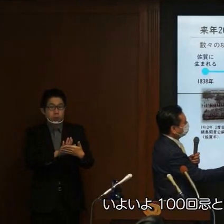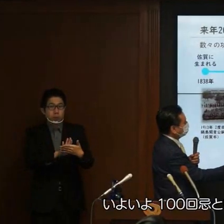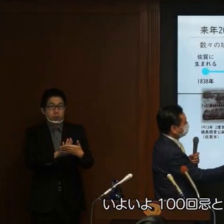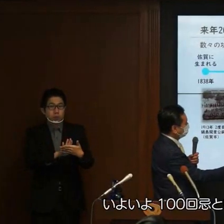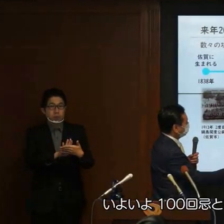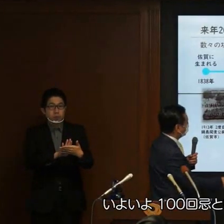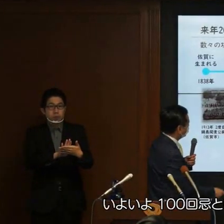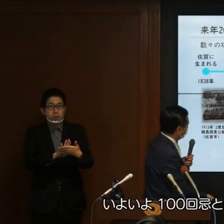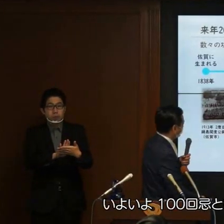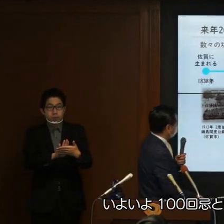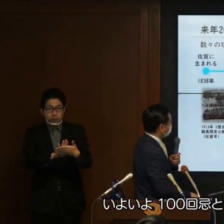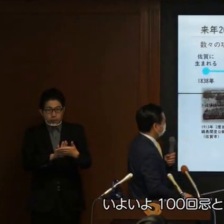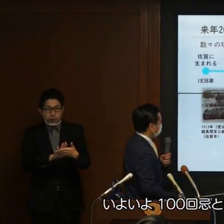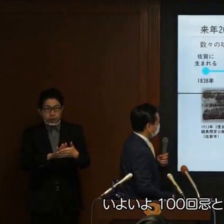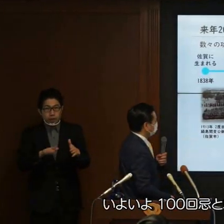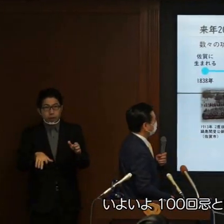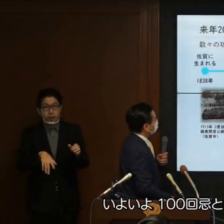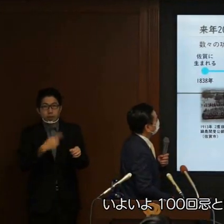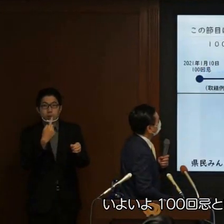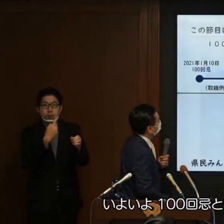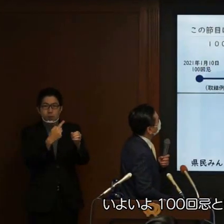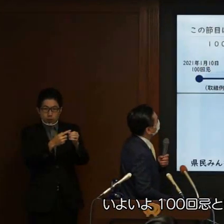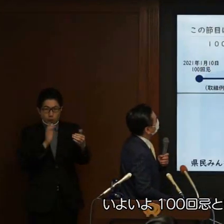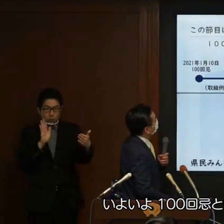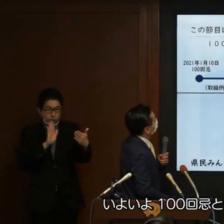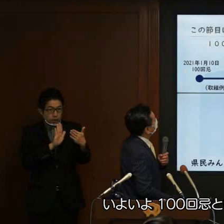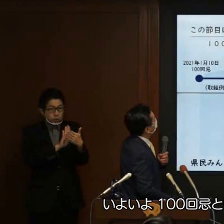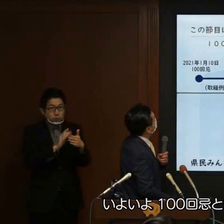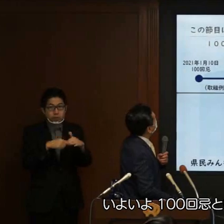いよいよ100回忌ということであります。はい、